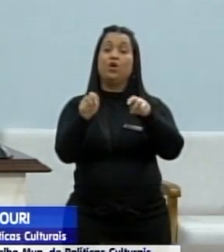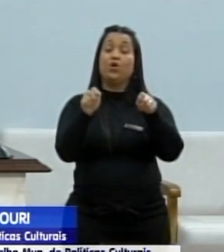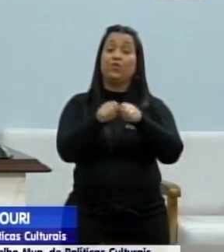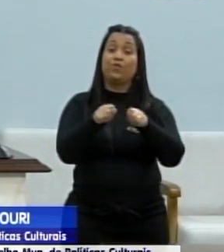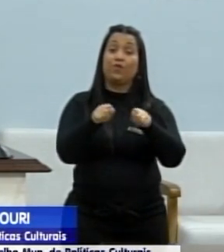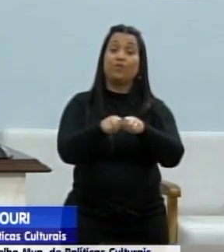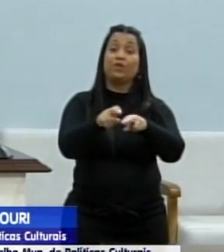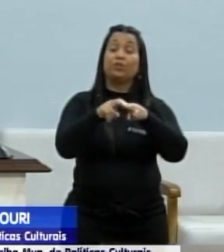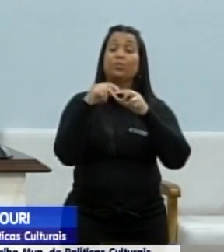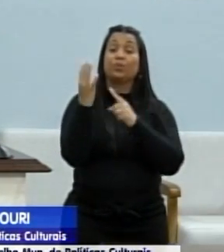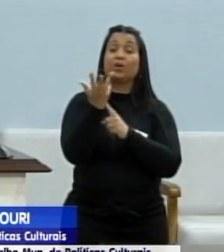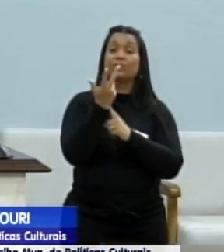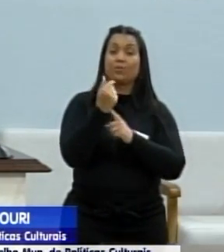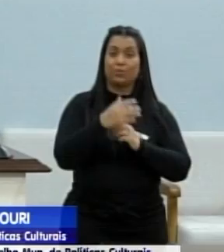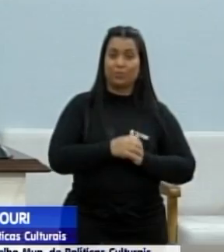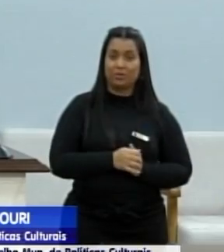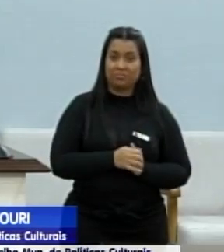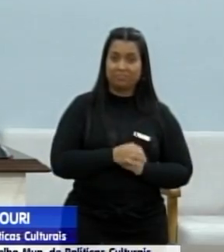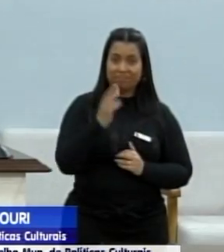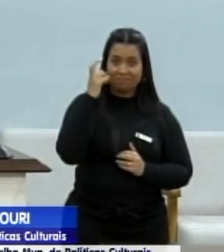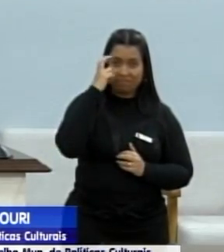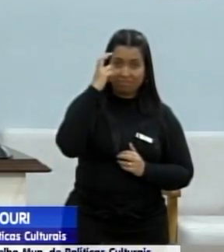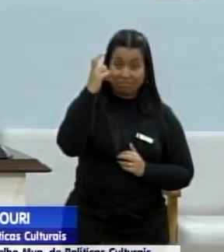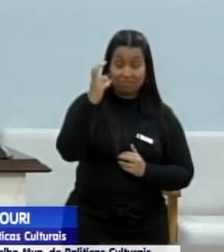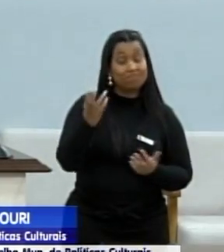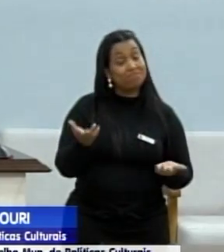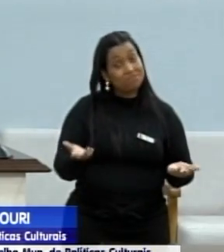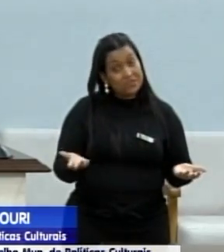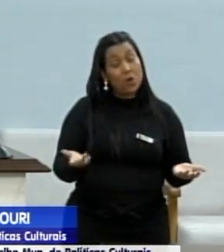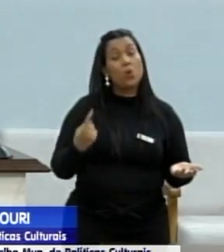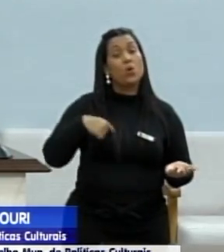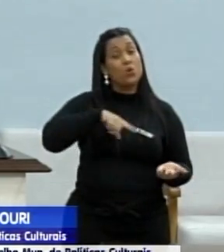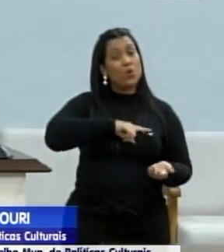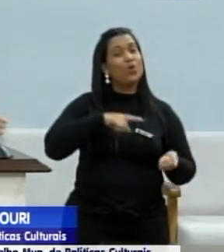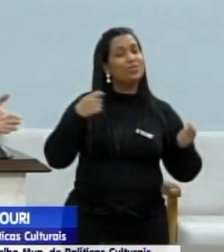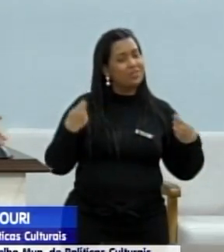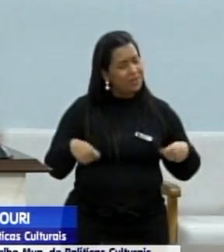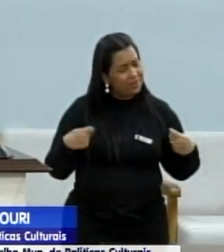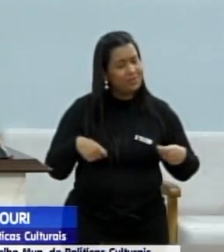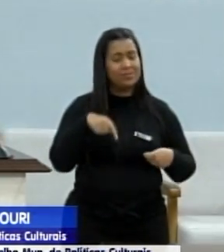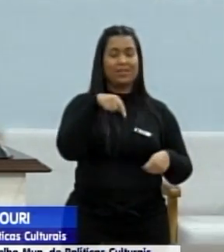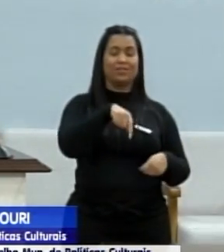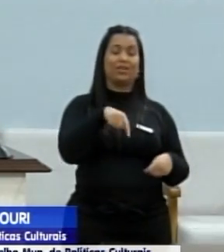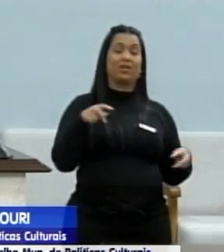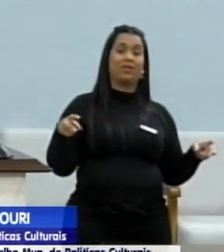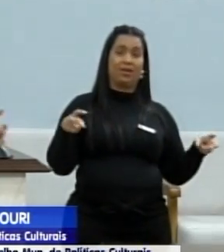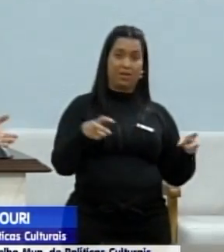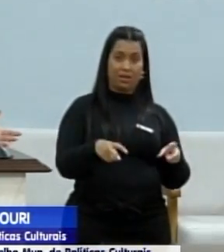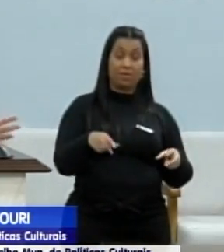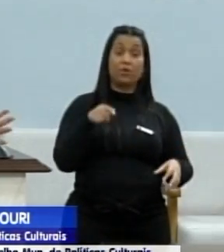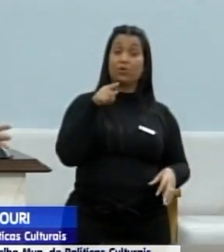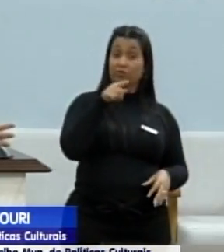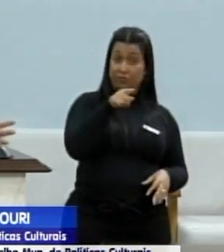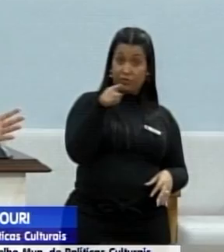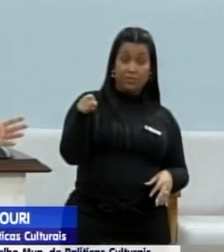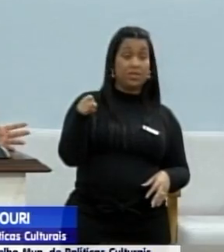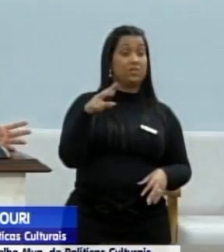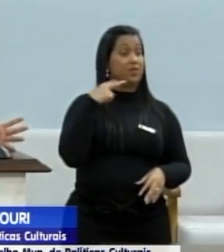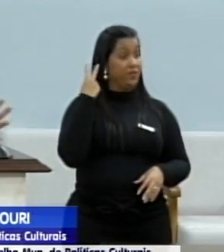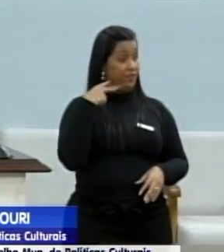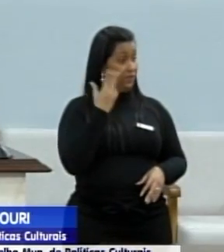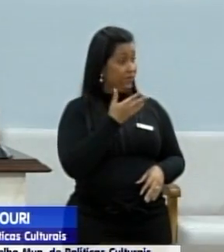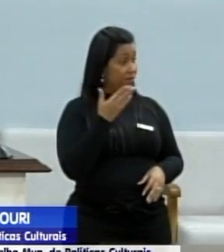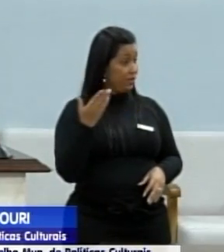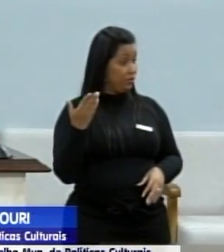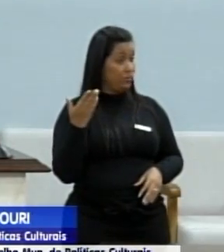estabelecidos pela cultura. E a gente tem dessa forma a necessidade que essa casa, onde vocês, vereadores e